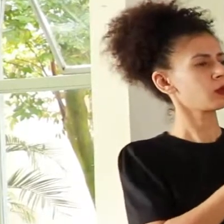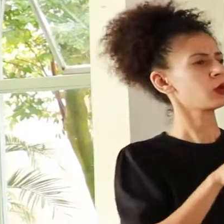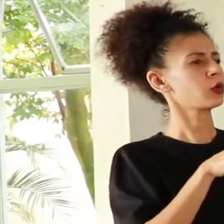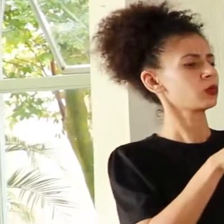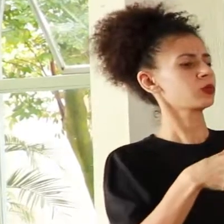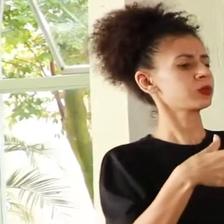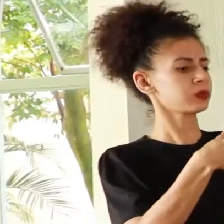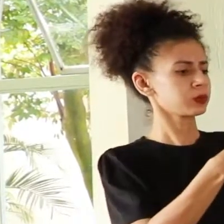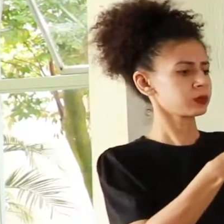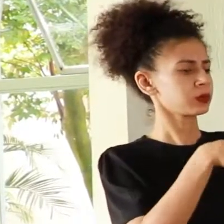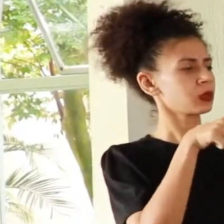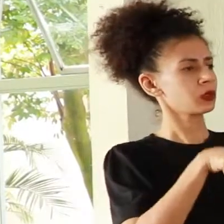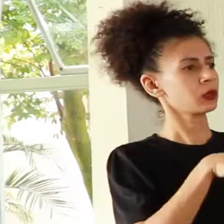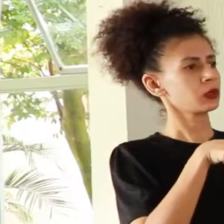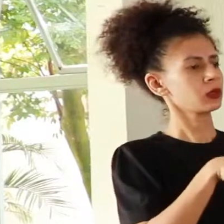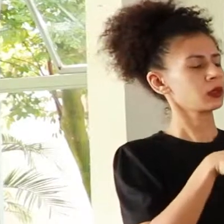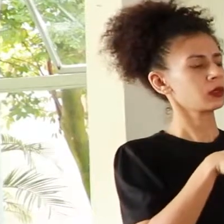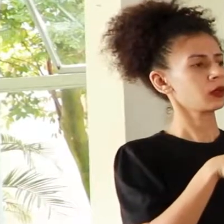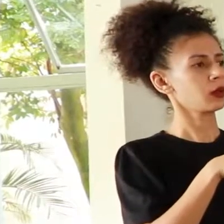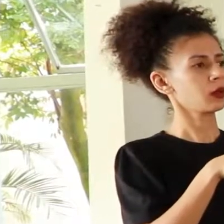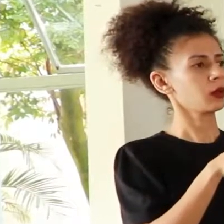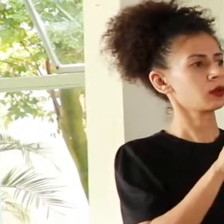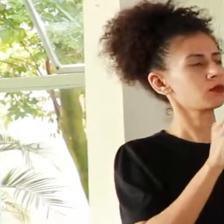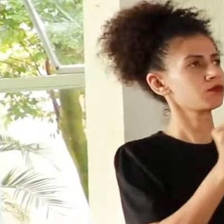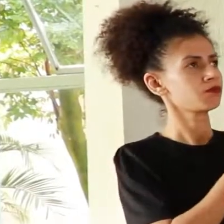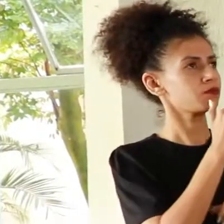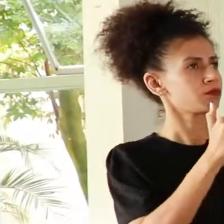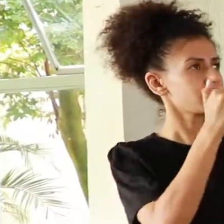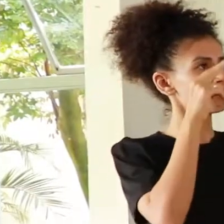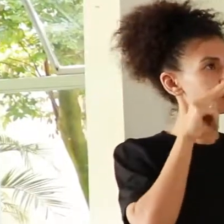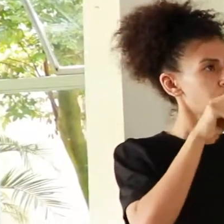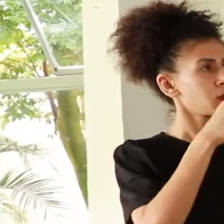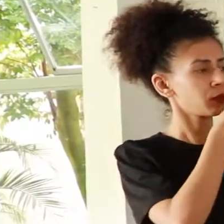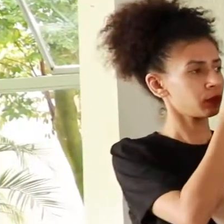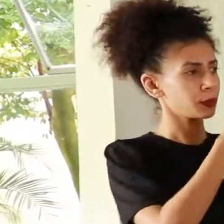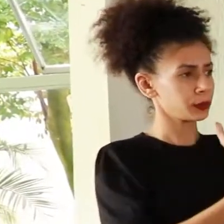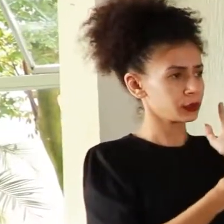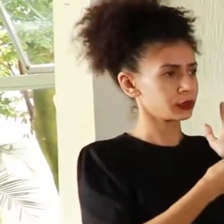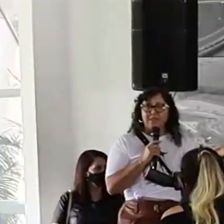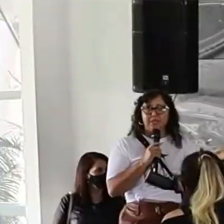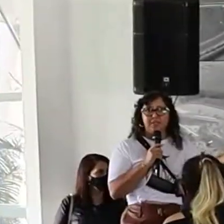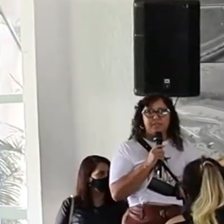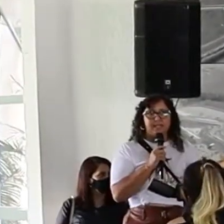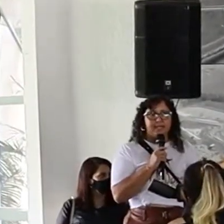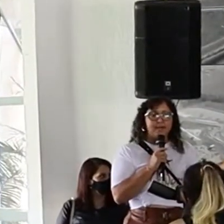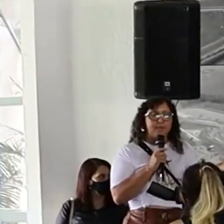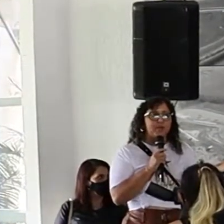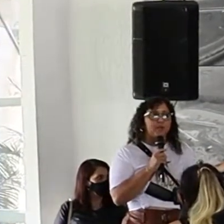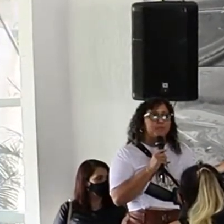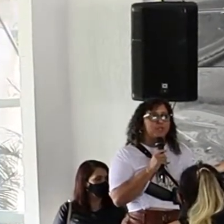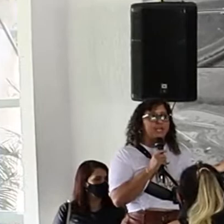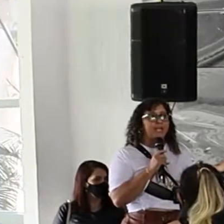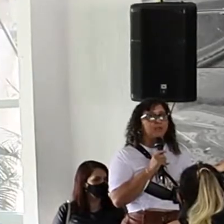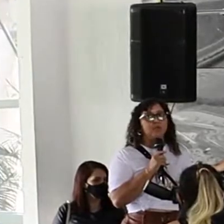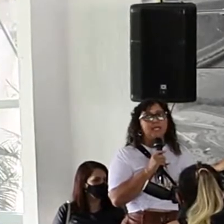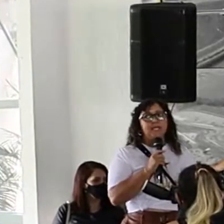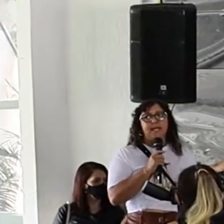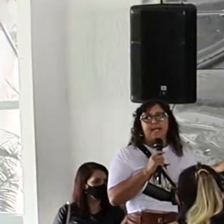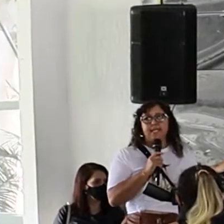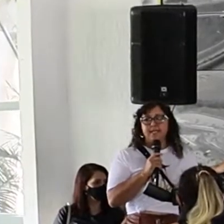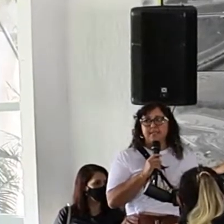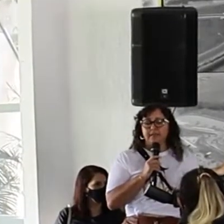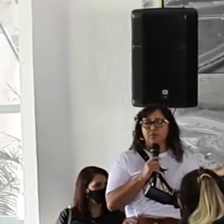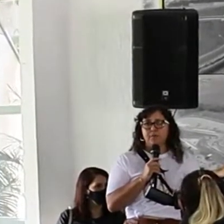toda a equipe aqui que construiu o projeto a gente tá tocando esse projeto desde setembro é um